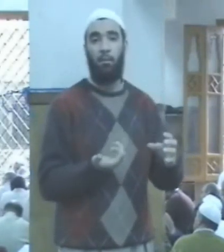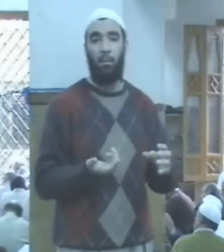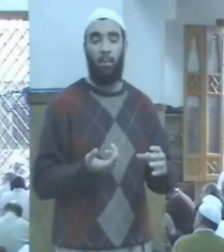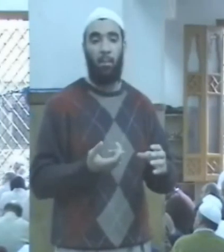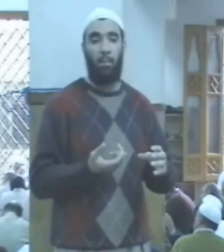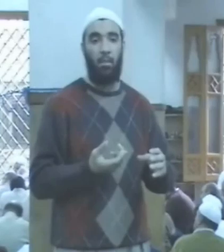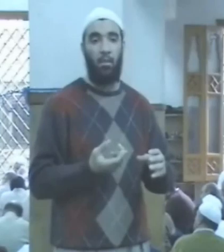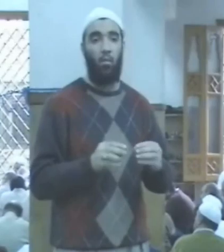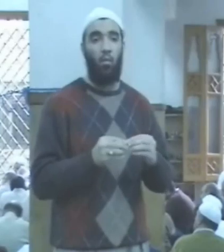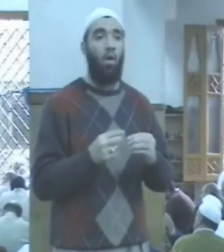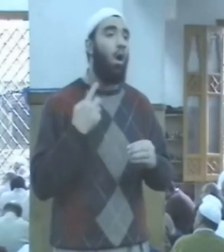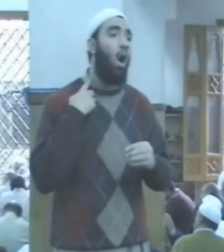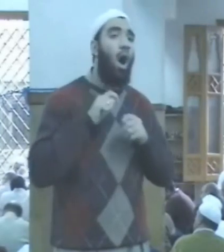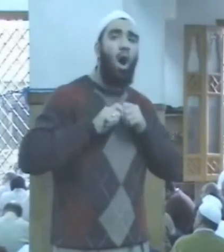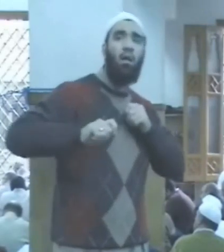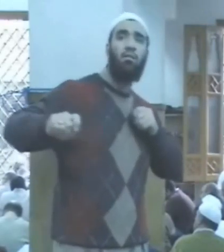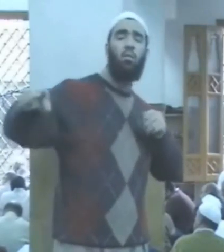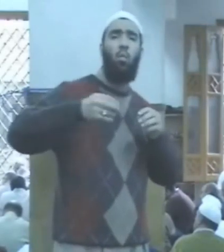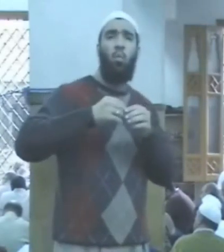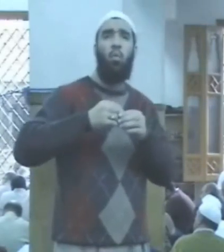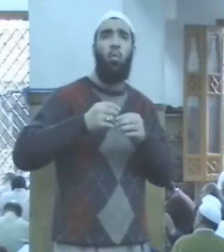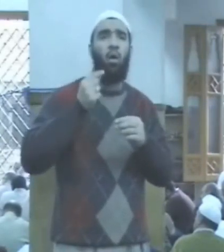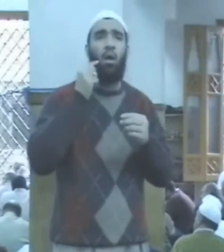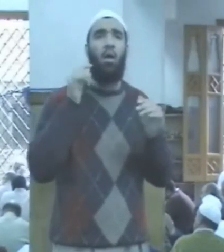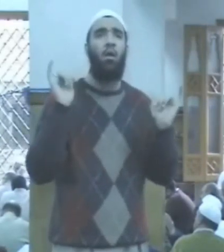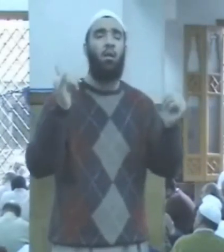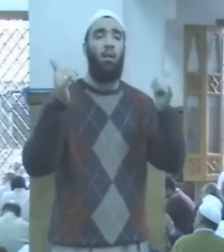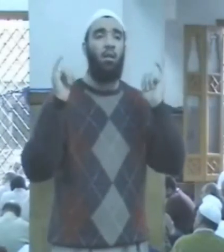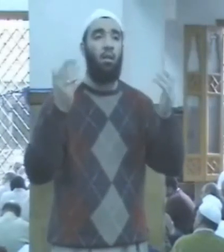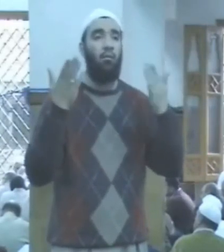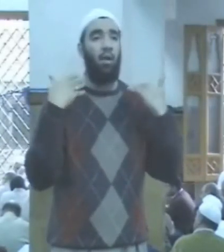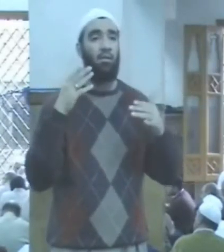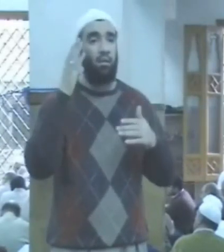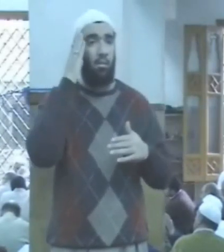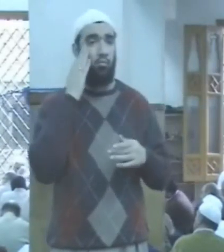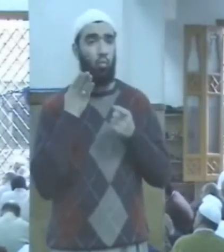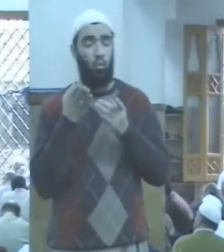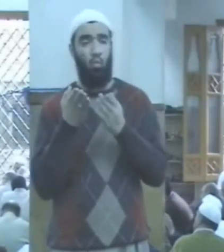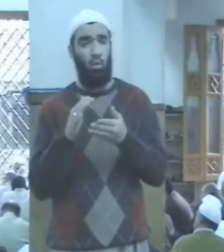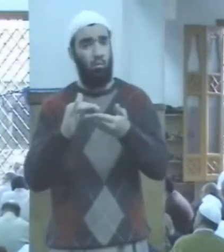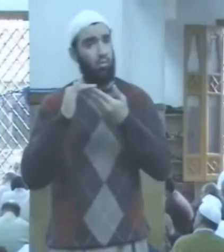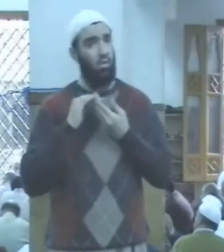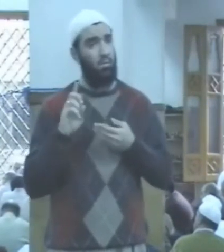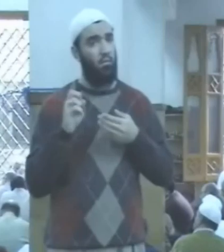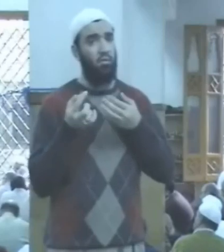وعرض الدنيا مورد الشيطان يزينه